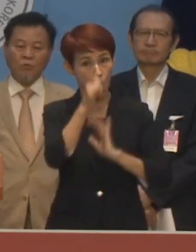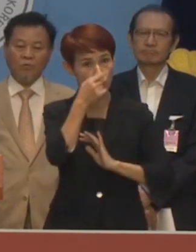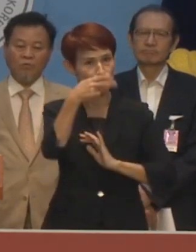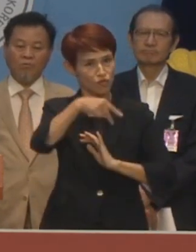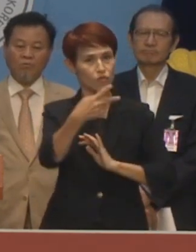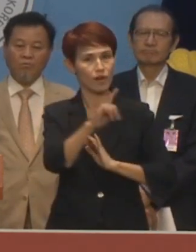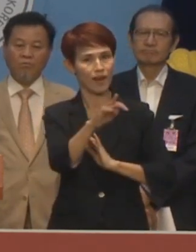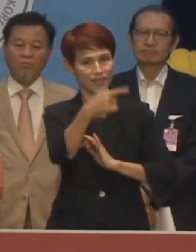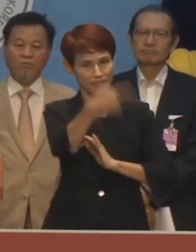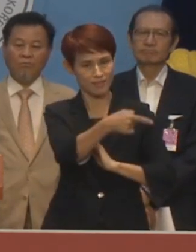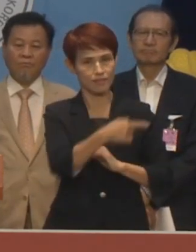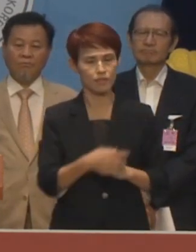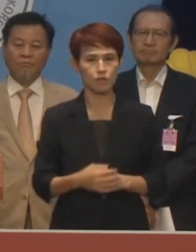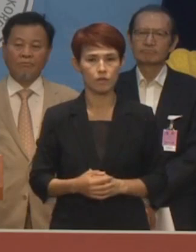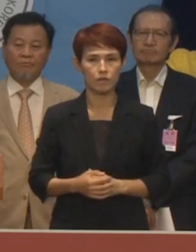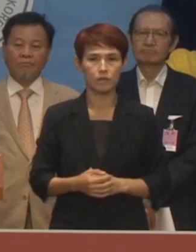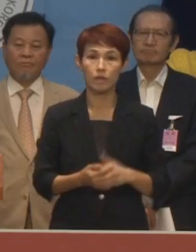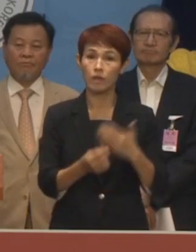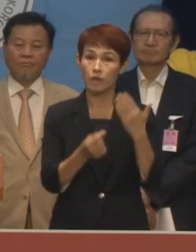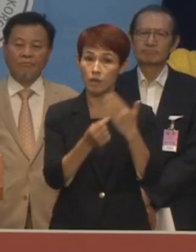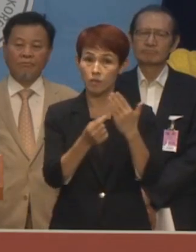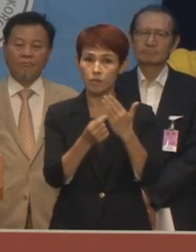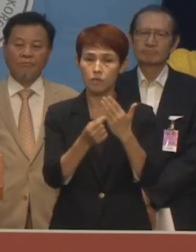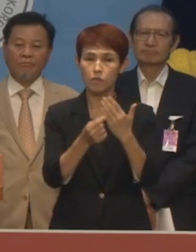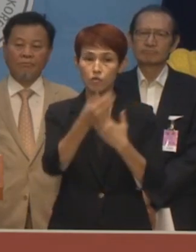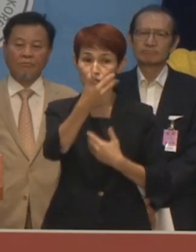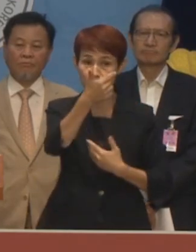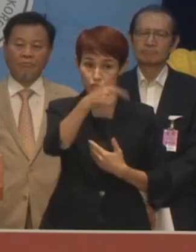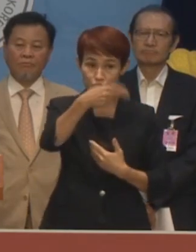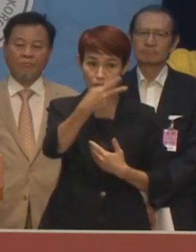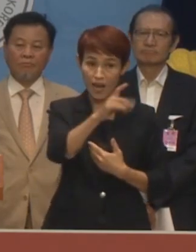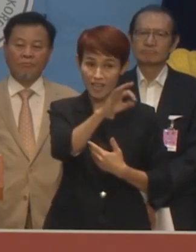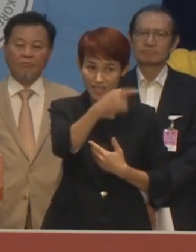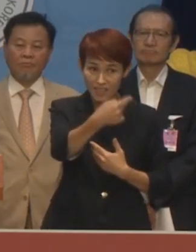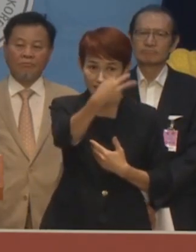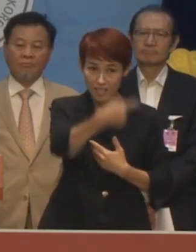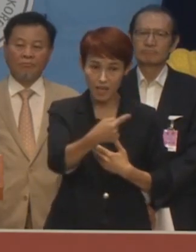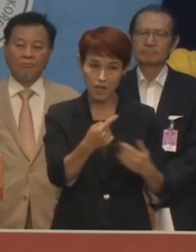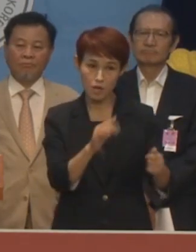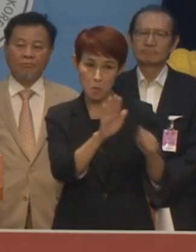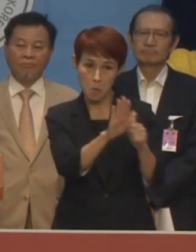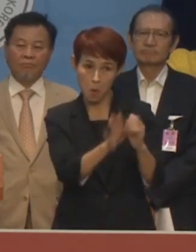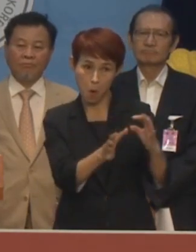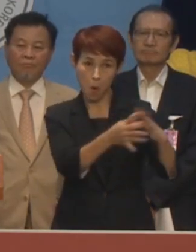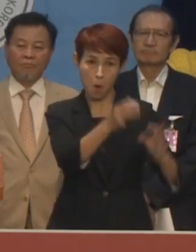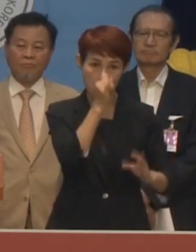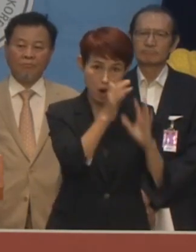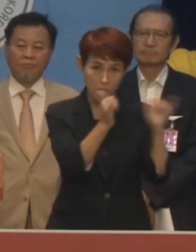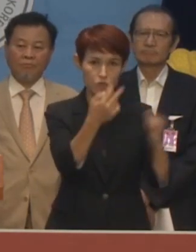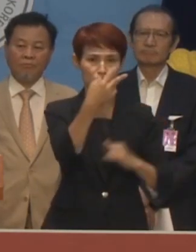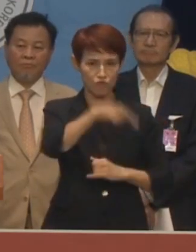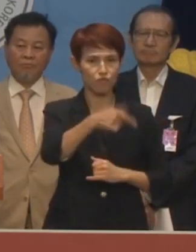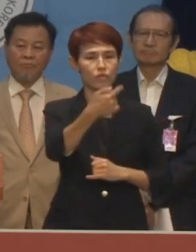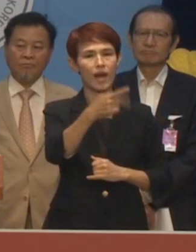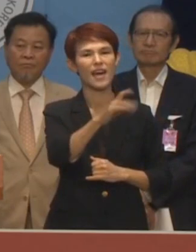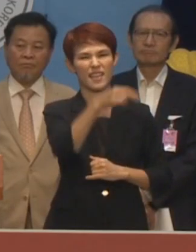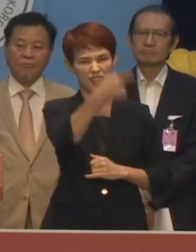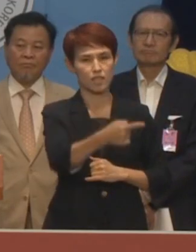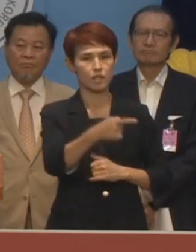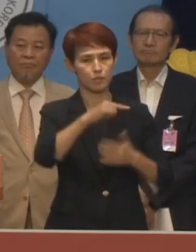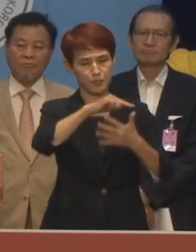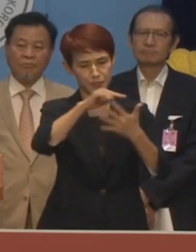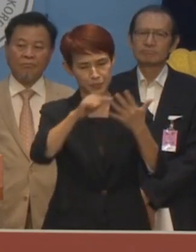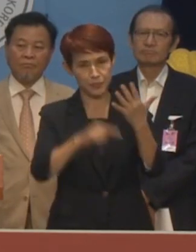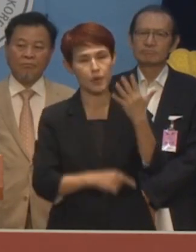뉴라이트입니다. 아홉째, 뉴라이트에 협조, 동조, 협력하는 자나 단체는 뉴라이트입니다. 이게